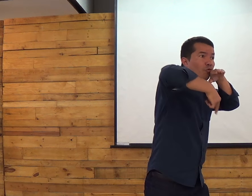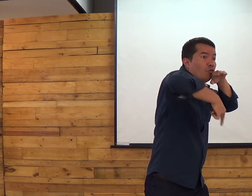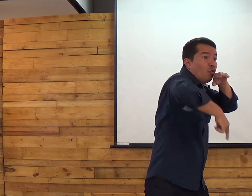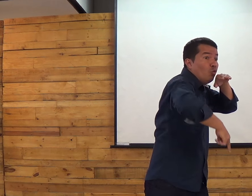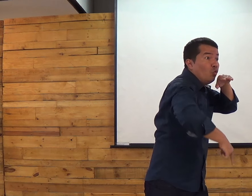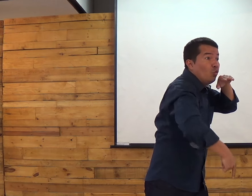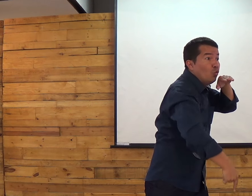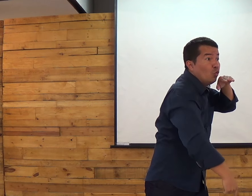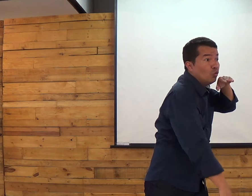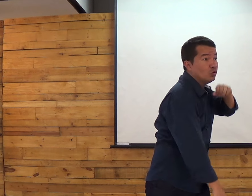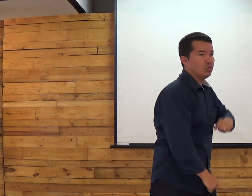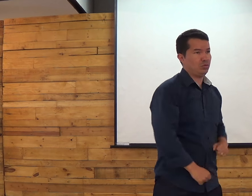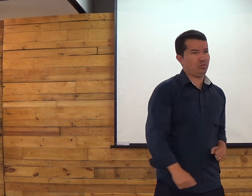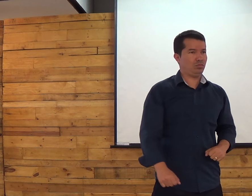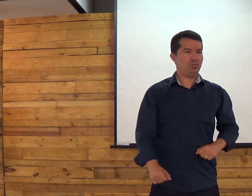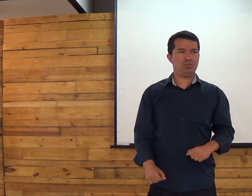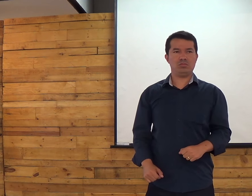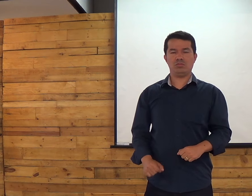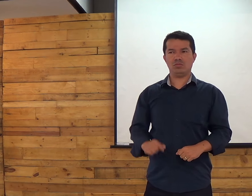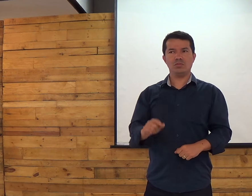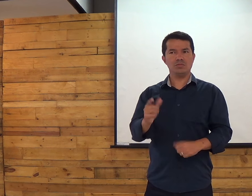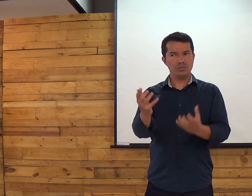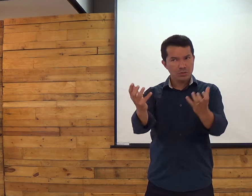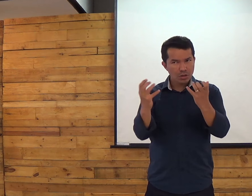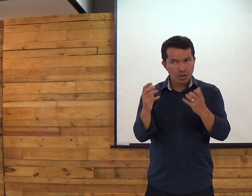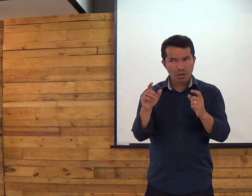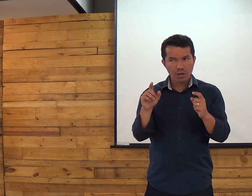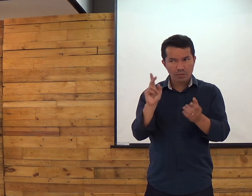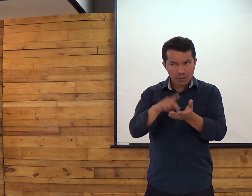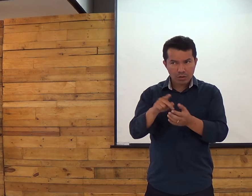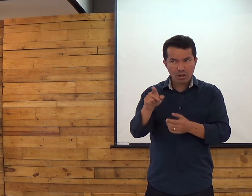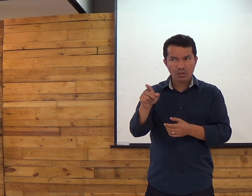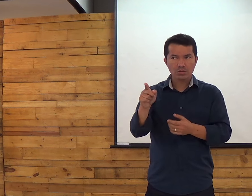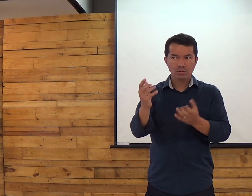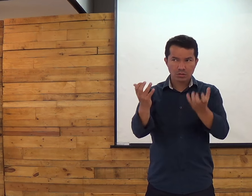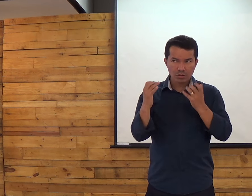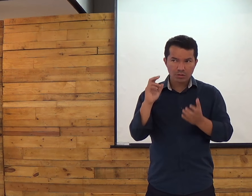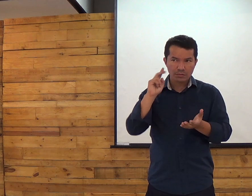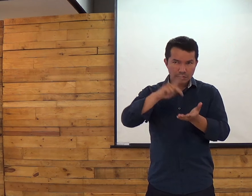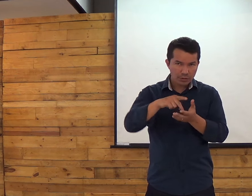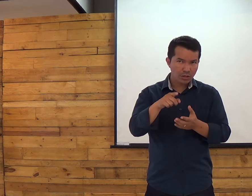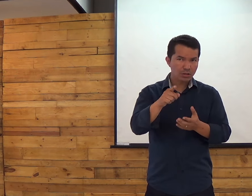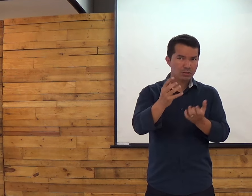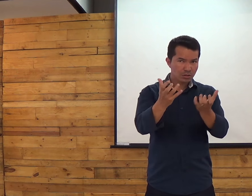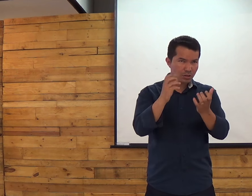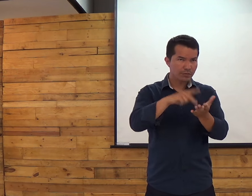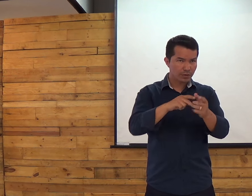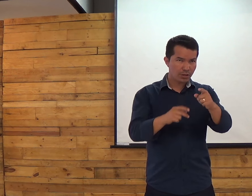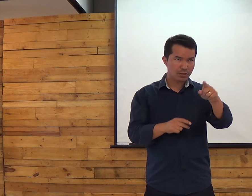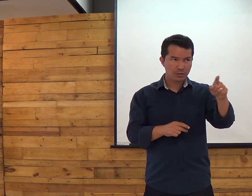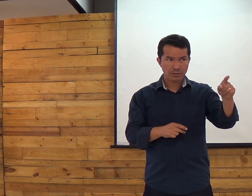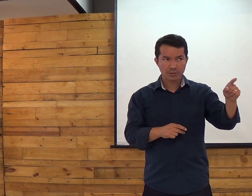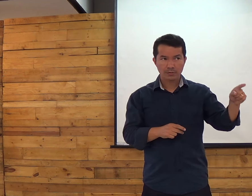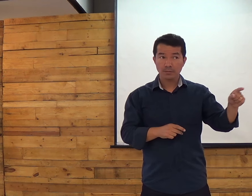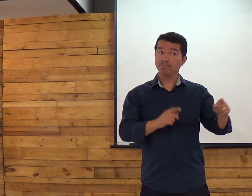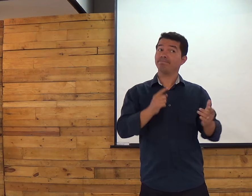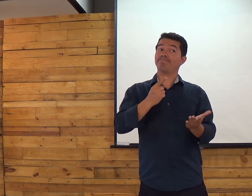dar a você profundidade. Você deseja isso de verdade? É isso que você quer